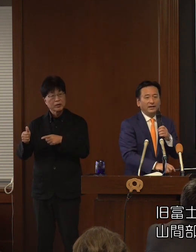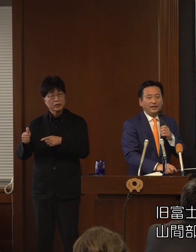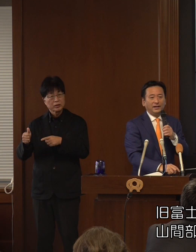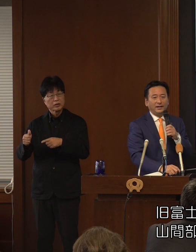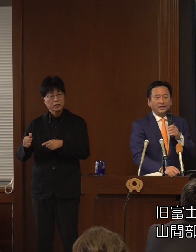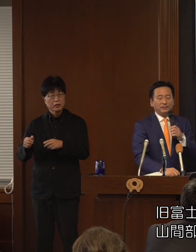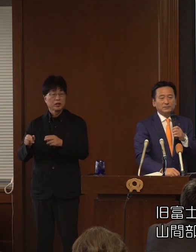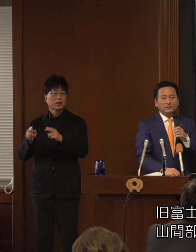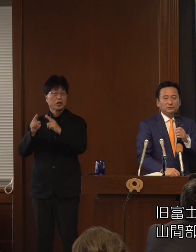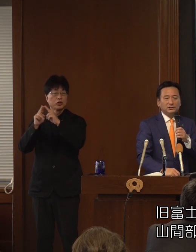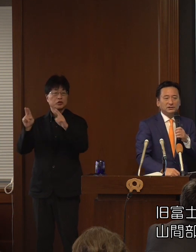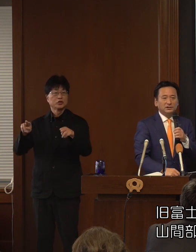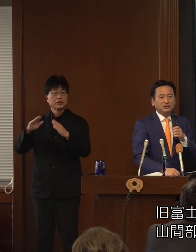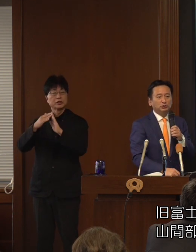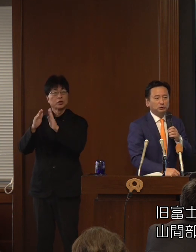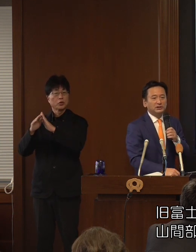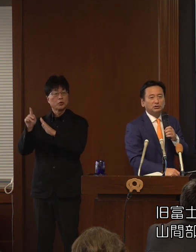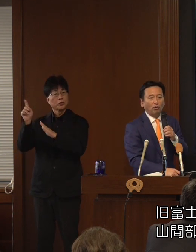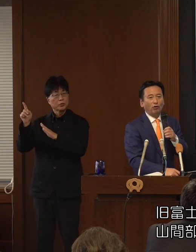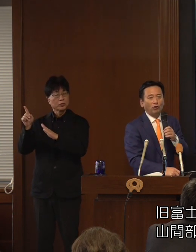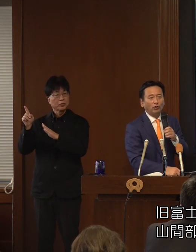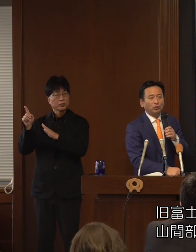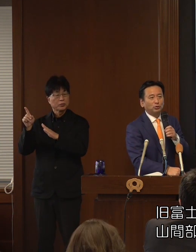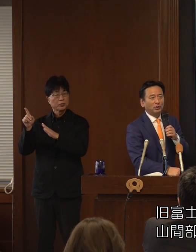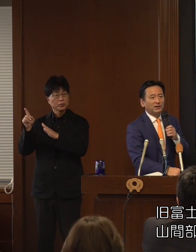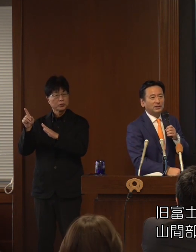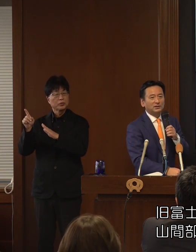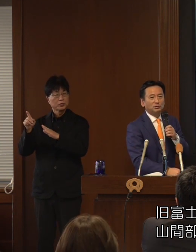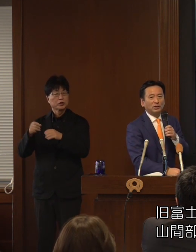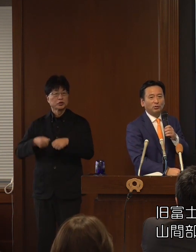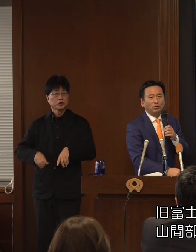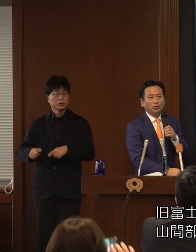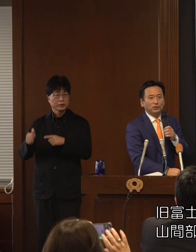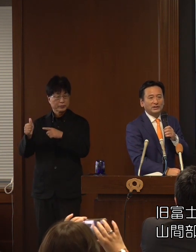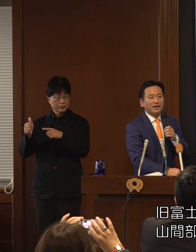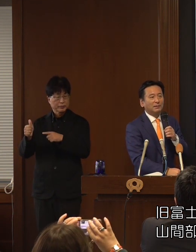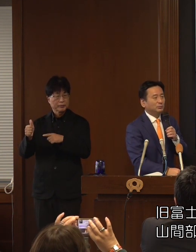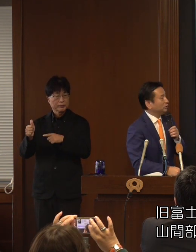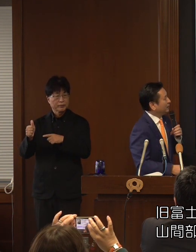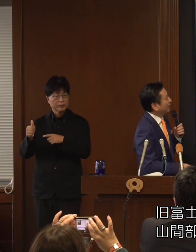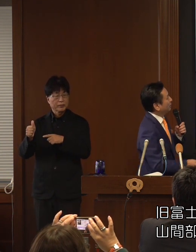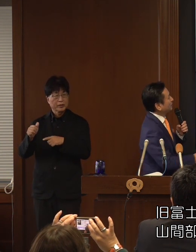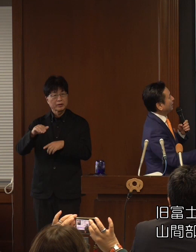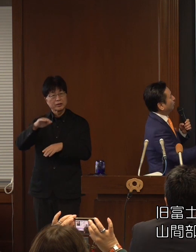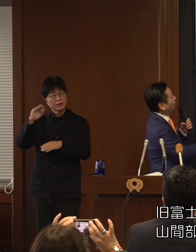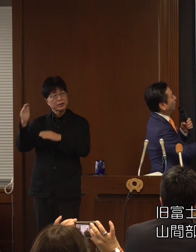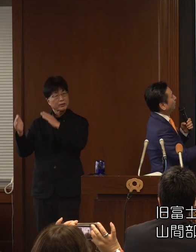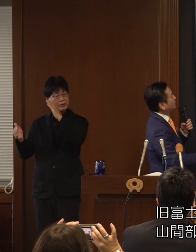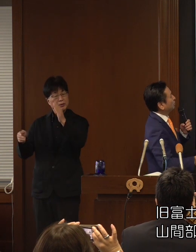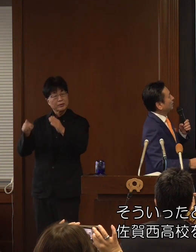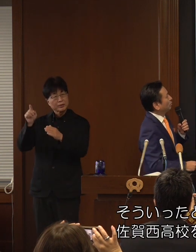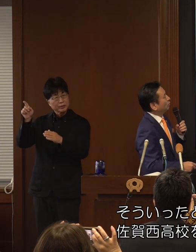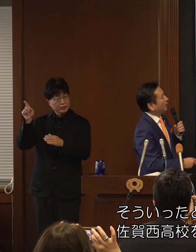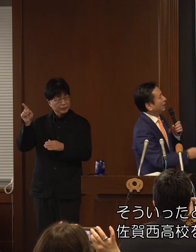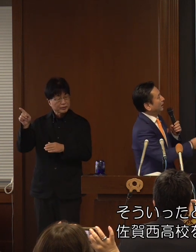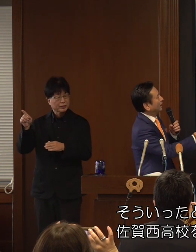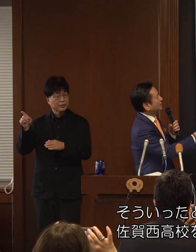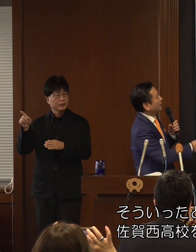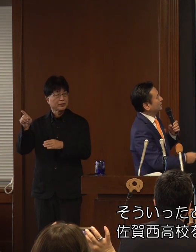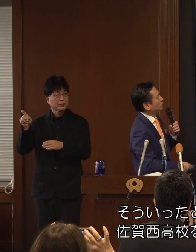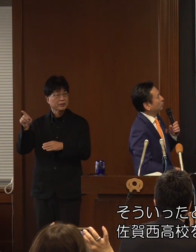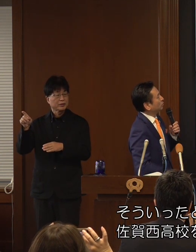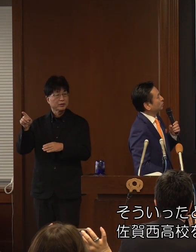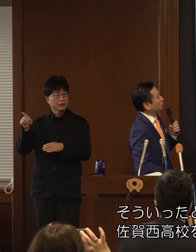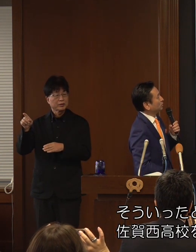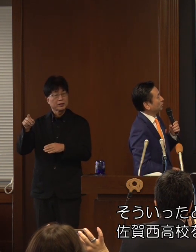ね、あります旧富士町ということで、非常に山間部になりますけれども、そういったところから